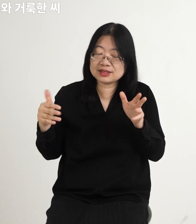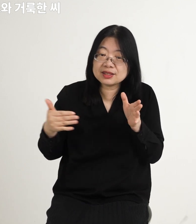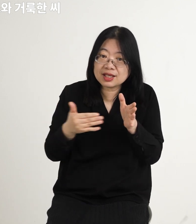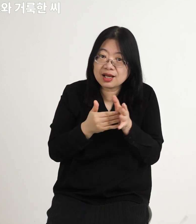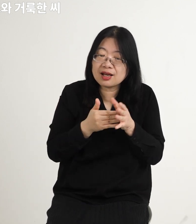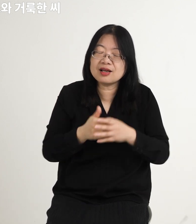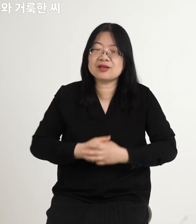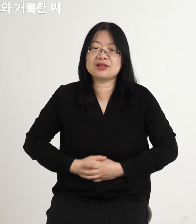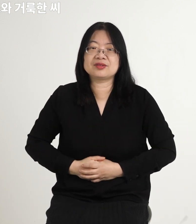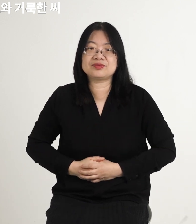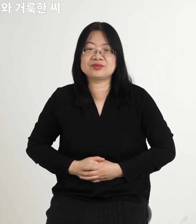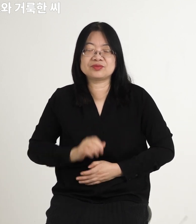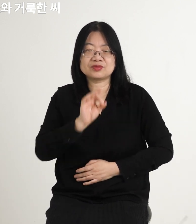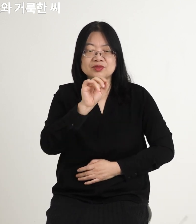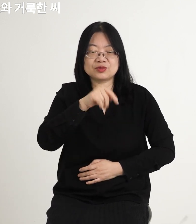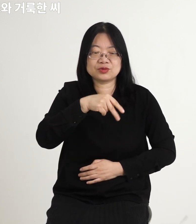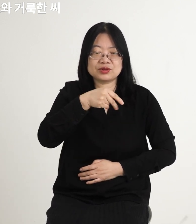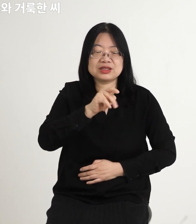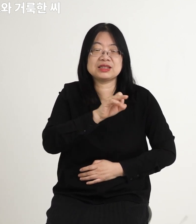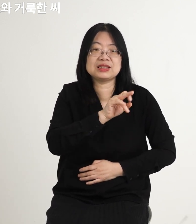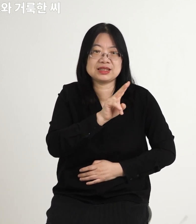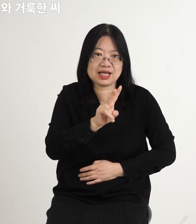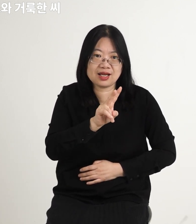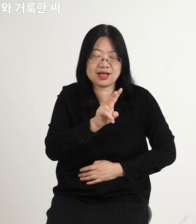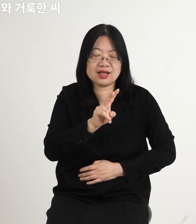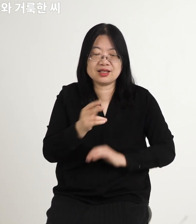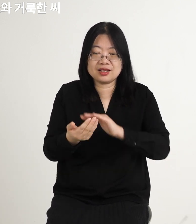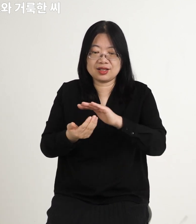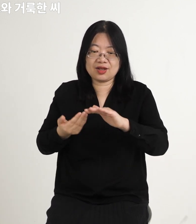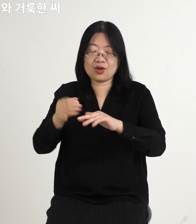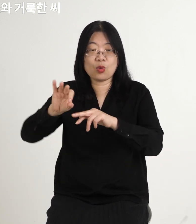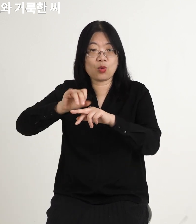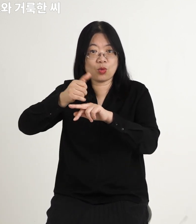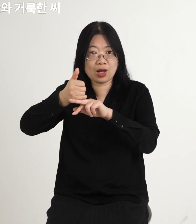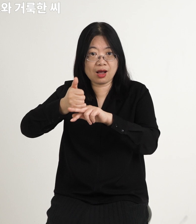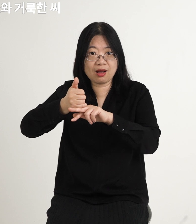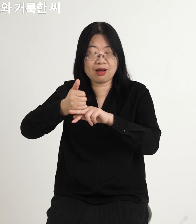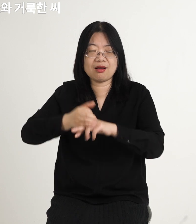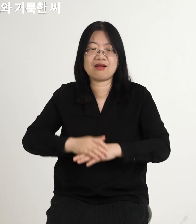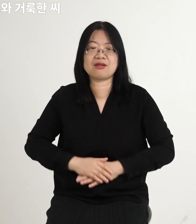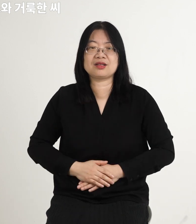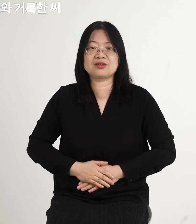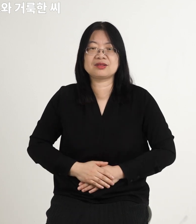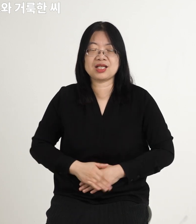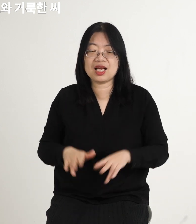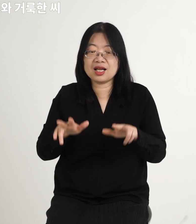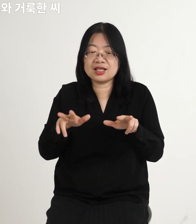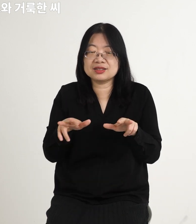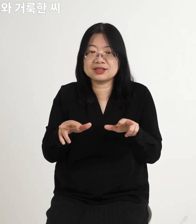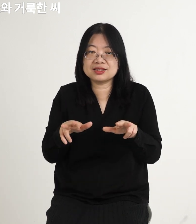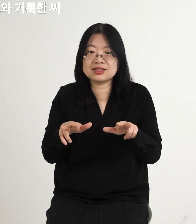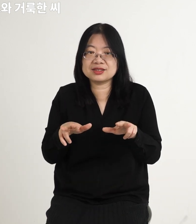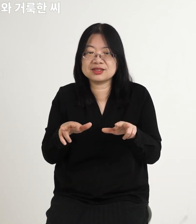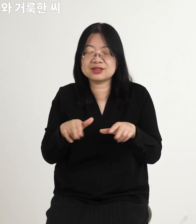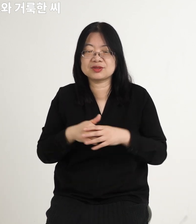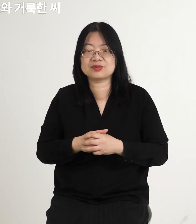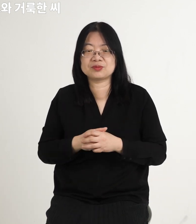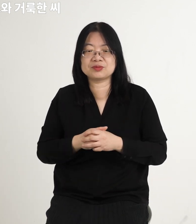지금까지 우시아라든지 그 이전의 왕들이라든지 지금 여기에